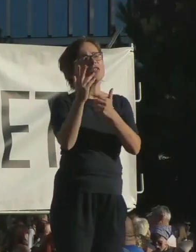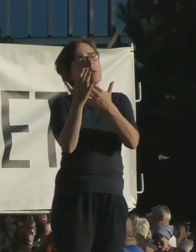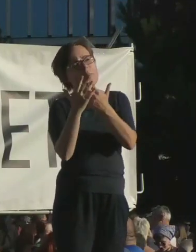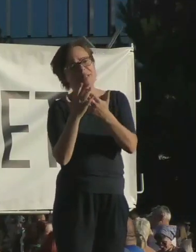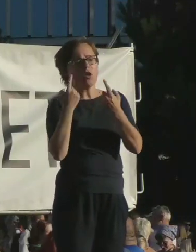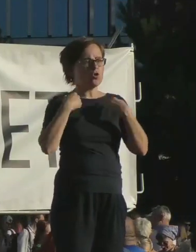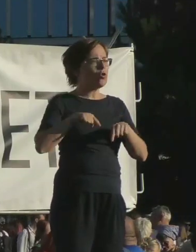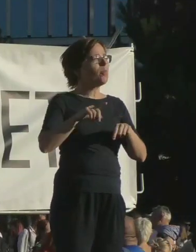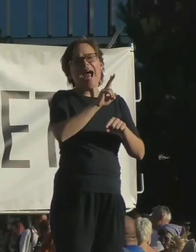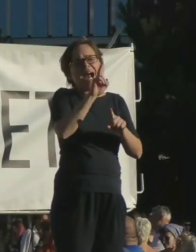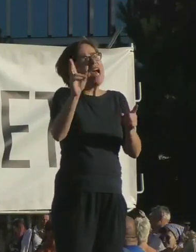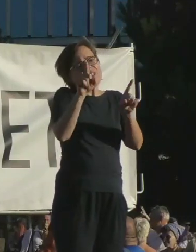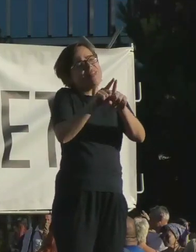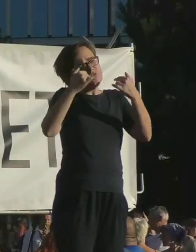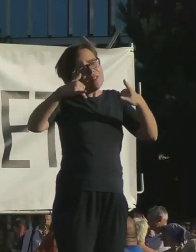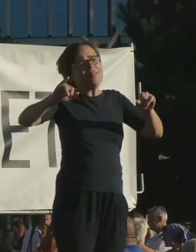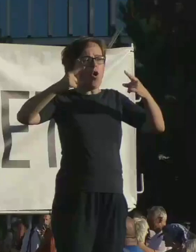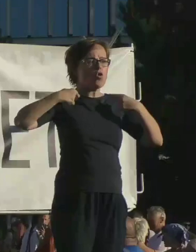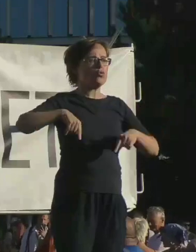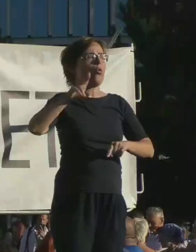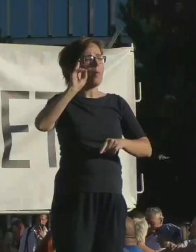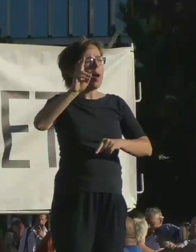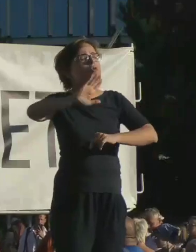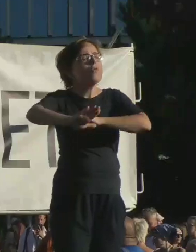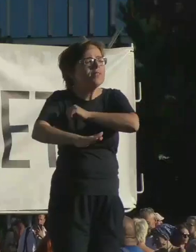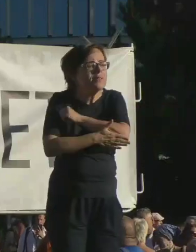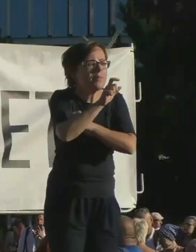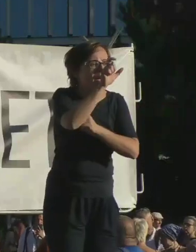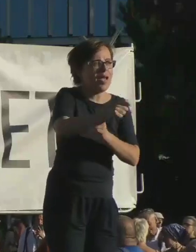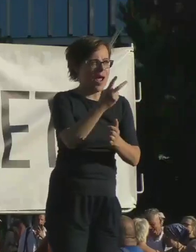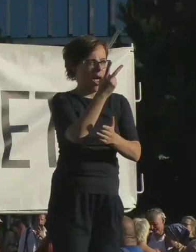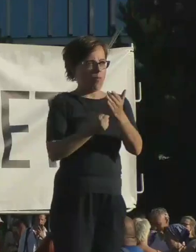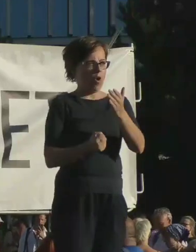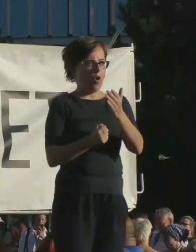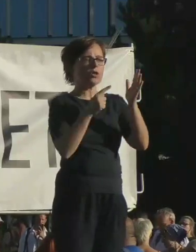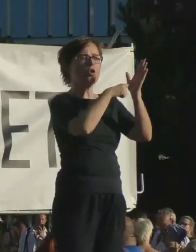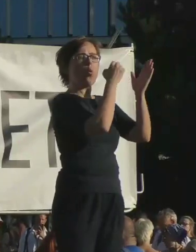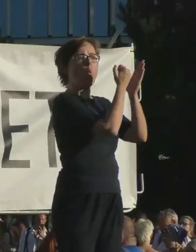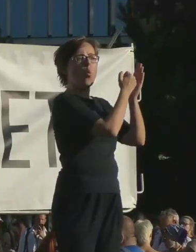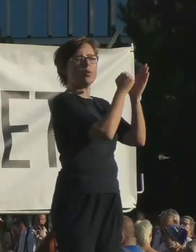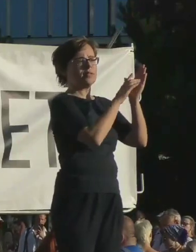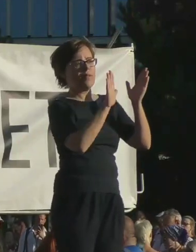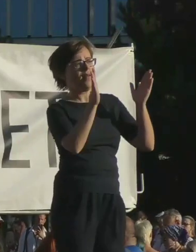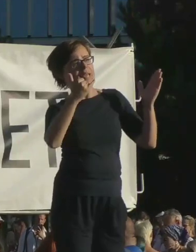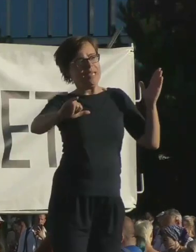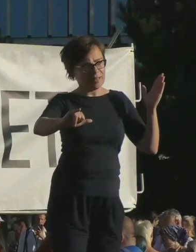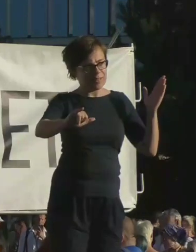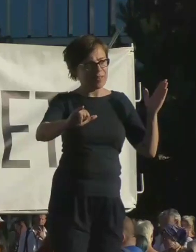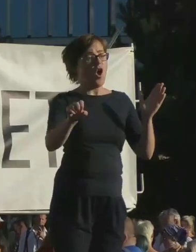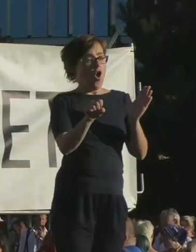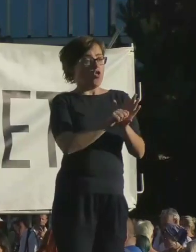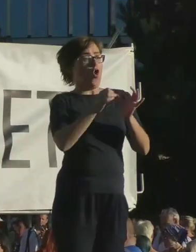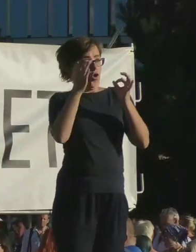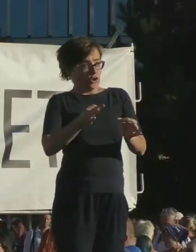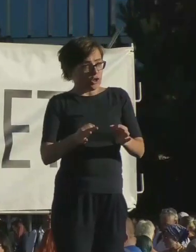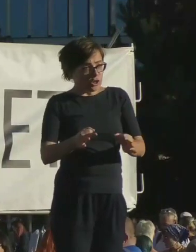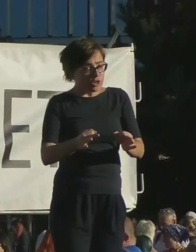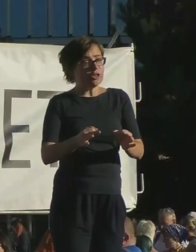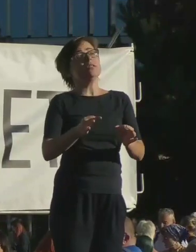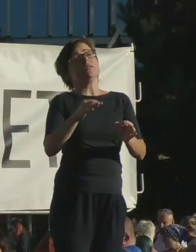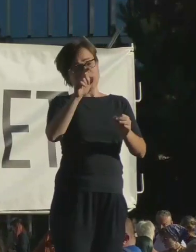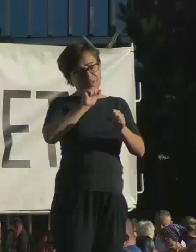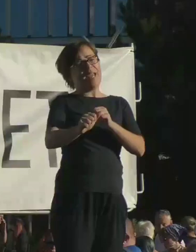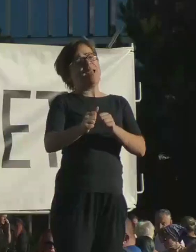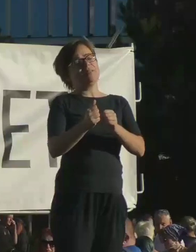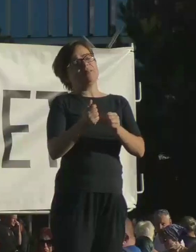czy każdej innej osobie, która wspiera w aborcji pozaustawowej, grozi dziś do 3 lat